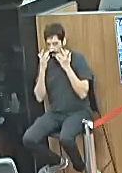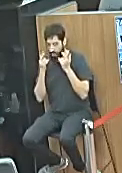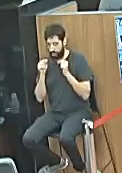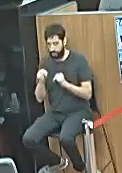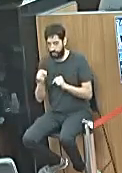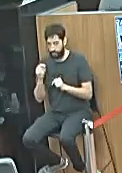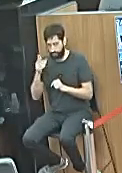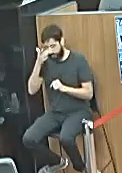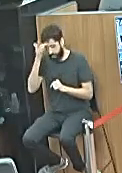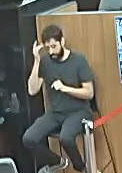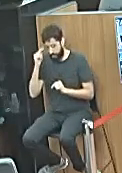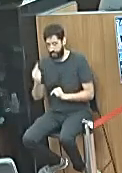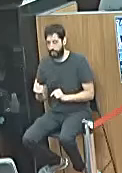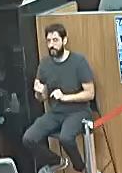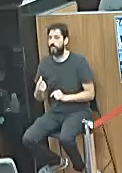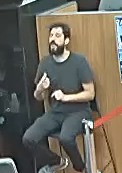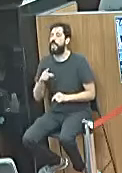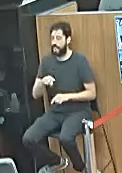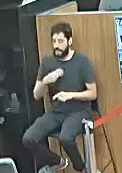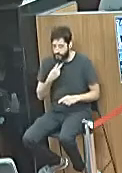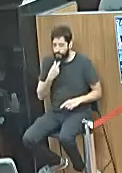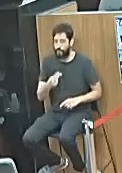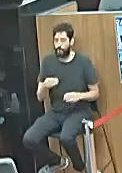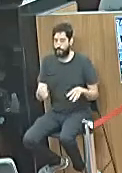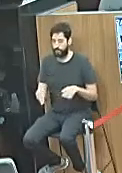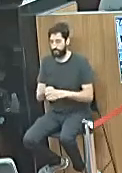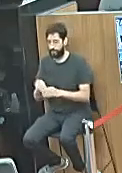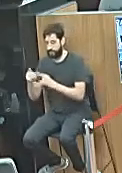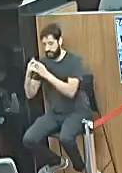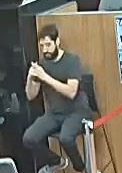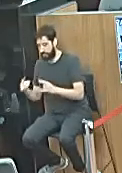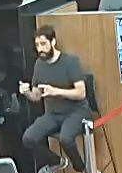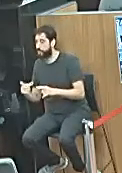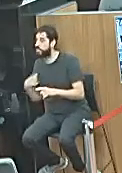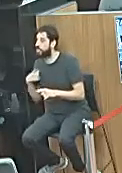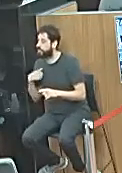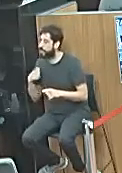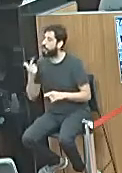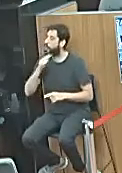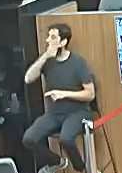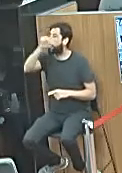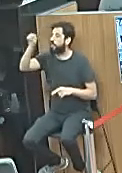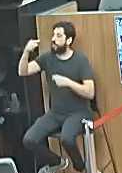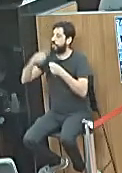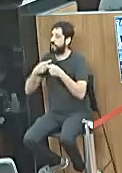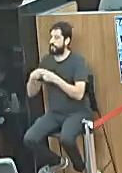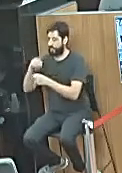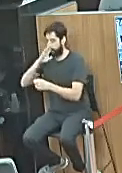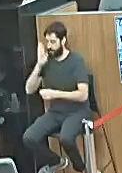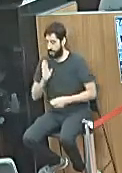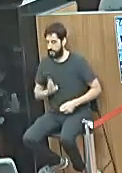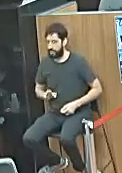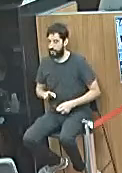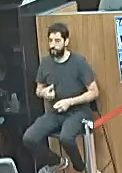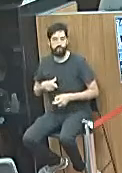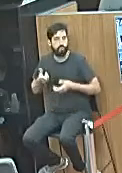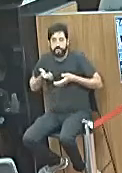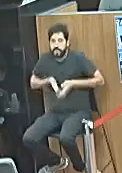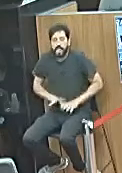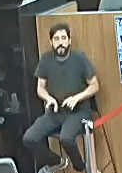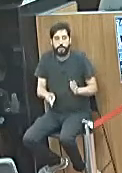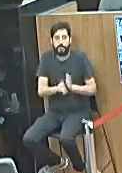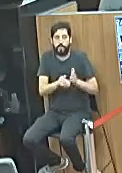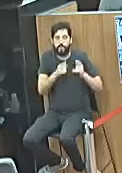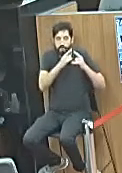de que é porta-voz dos circenses assim como em muitas cidades brasileiras têm pessoas que não são naturais do circo